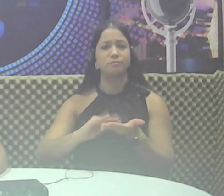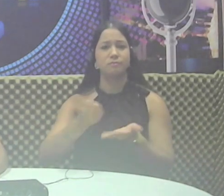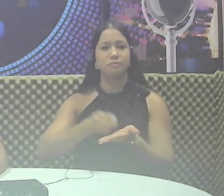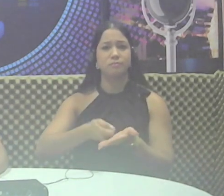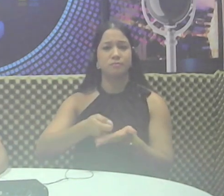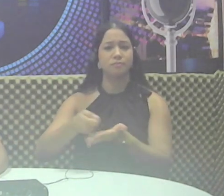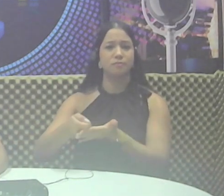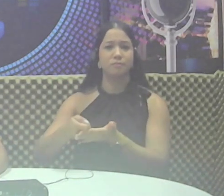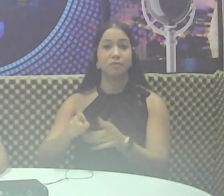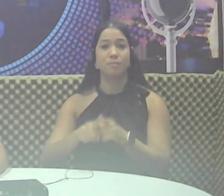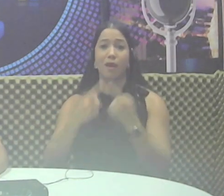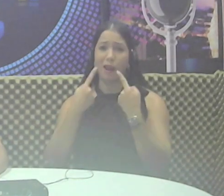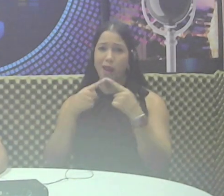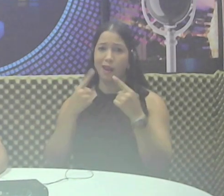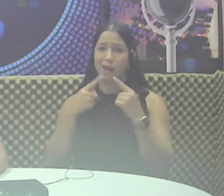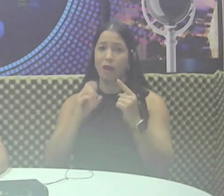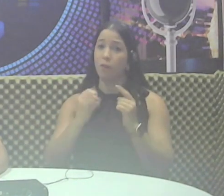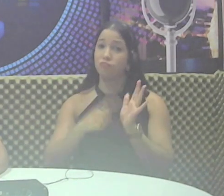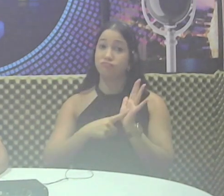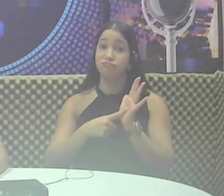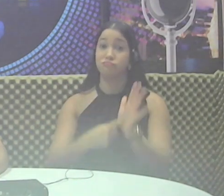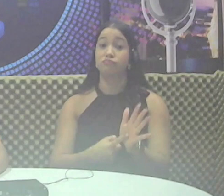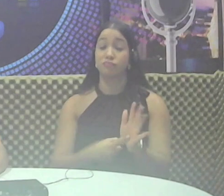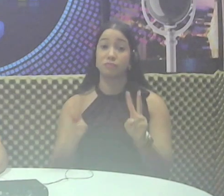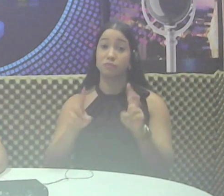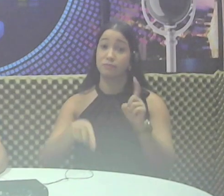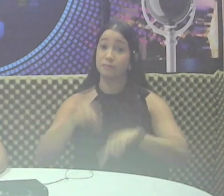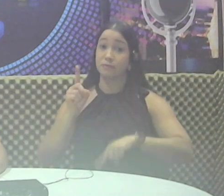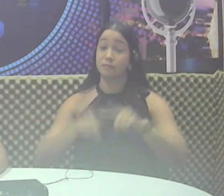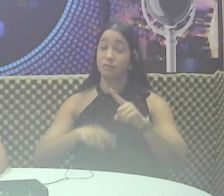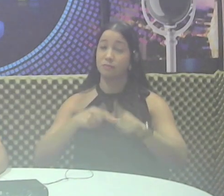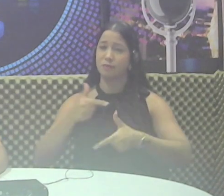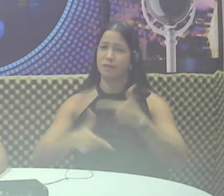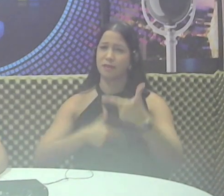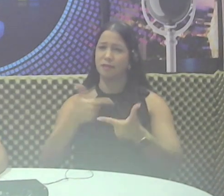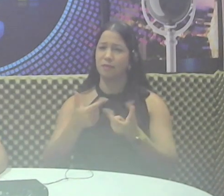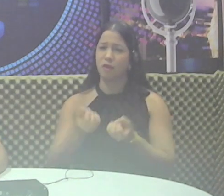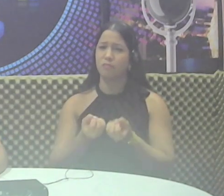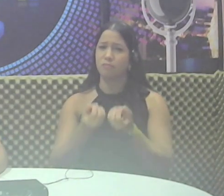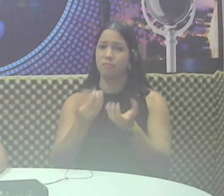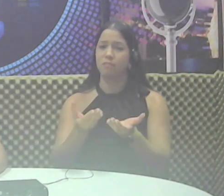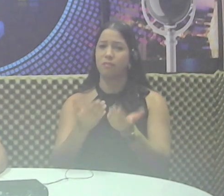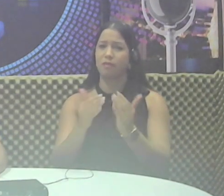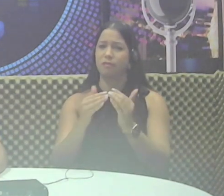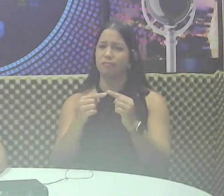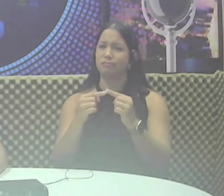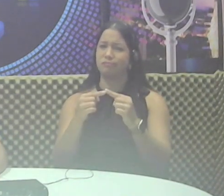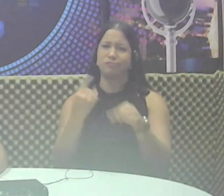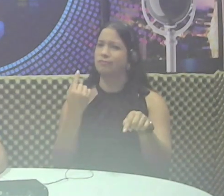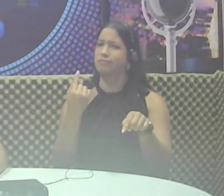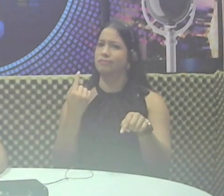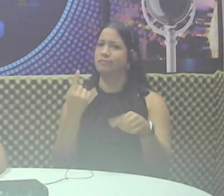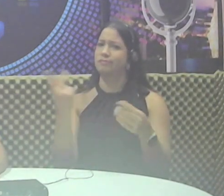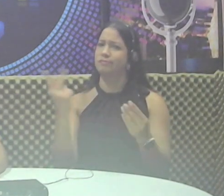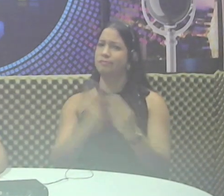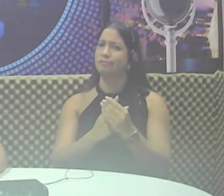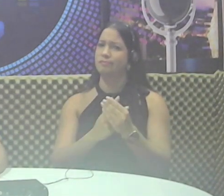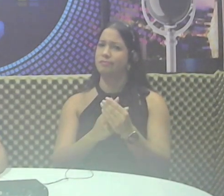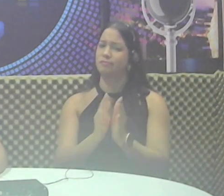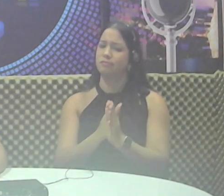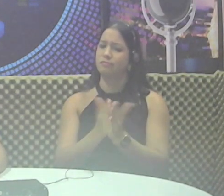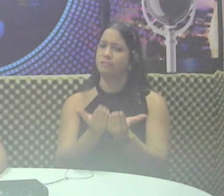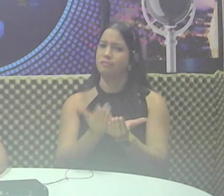ainda abrir reclamações ou denúncias sobre produtos e serviços entregues fora do que determina o Código de Defesa